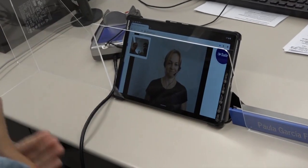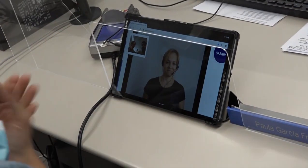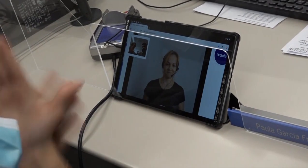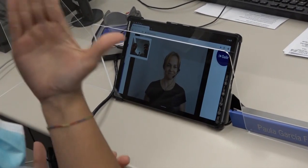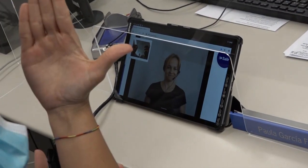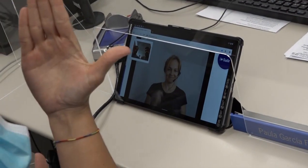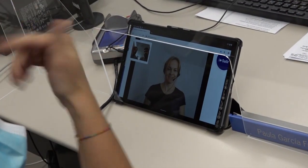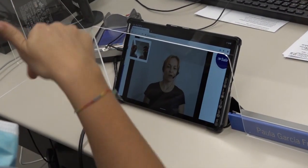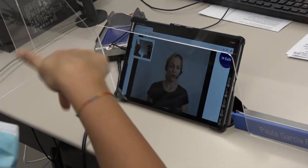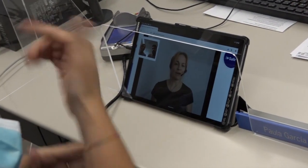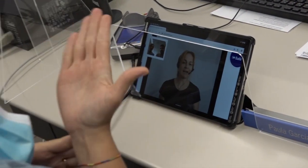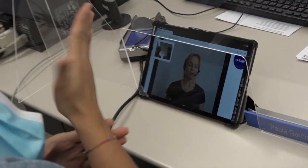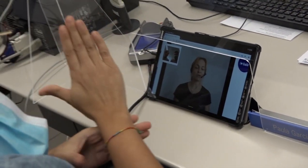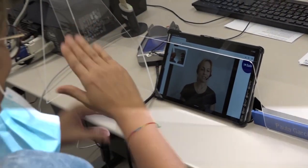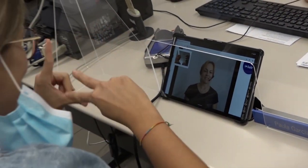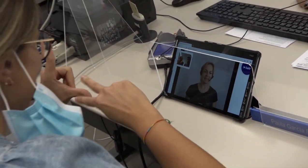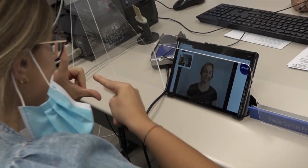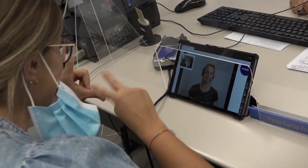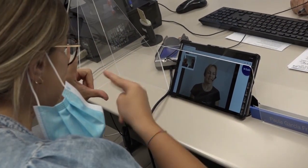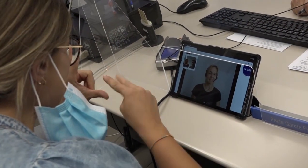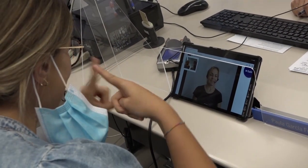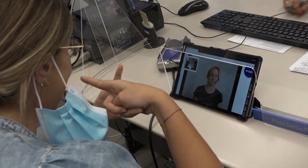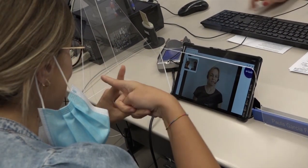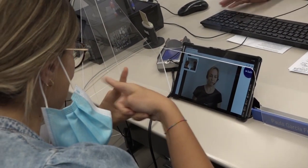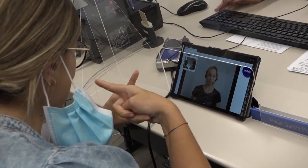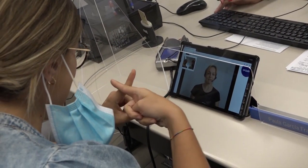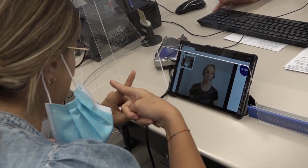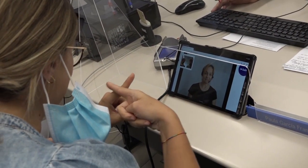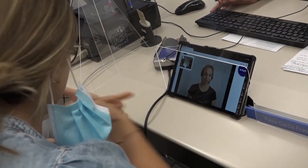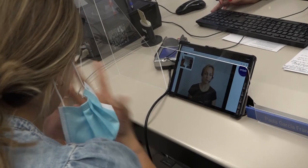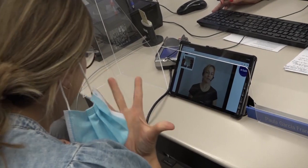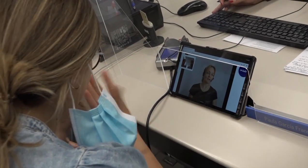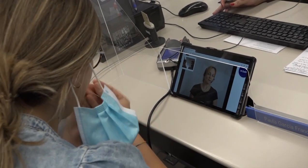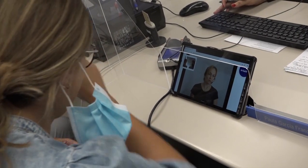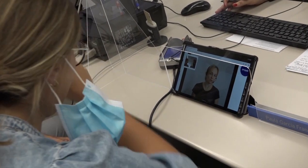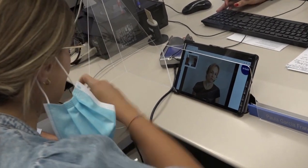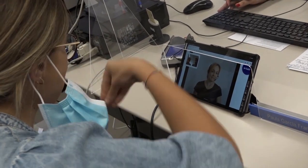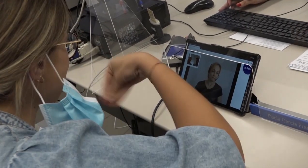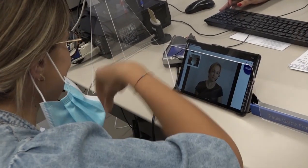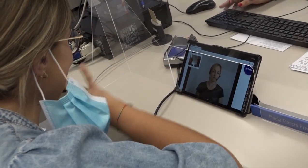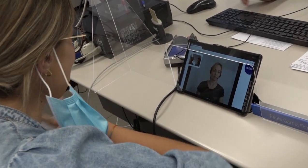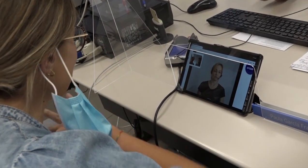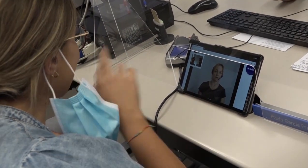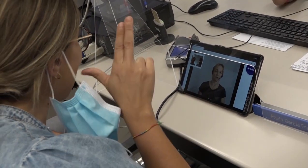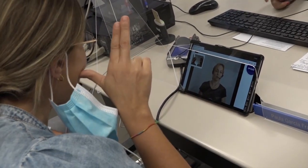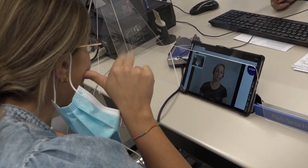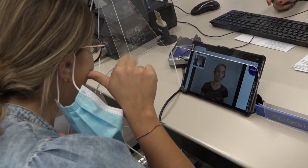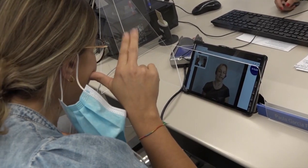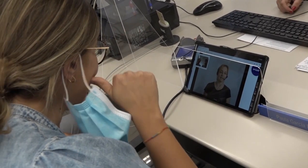traducción simultánea a través de una videollamada atendida por intérpretes de lengua de signos, que actuará de mediador entre el empleado del